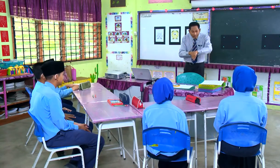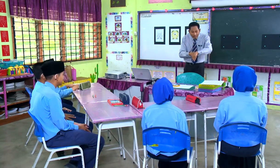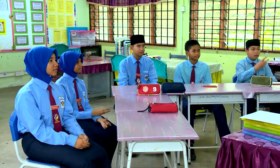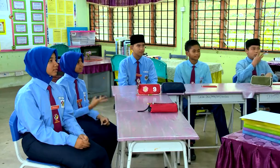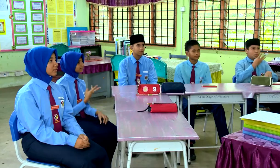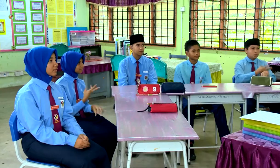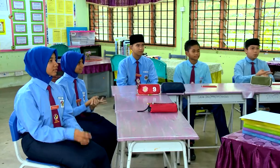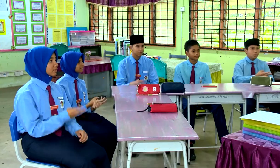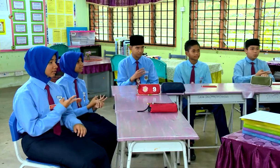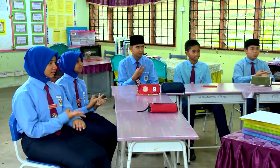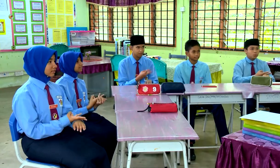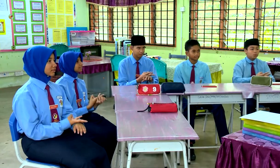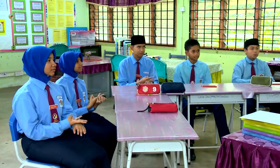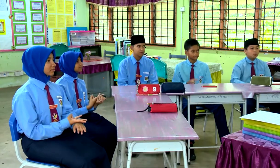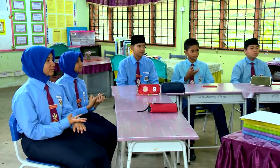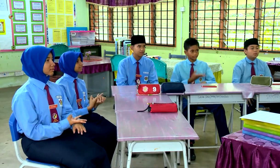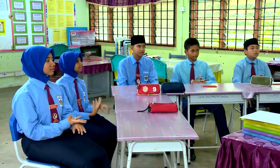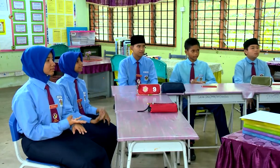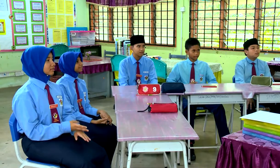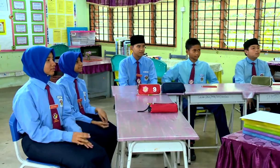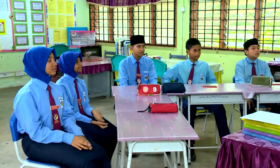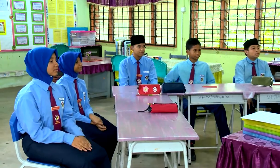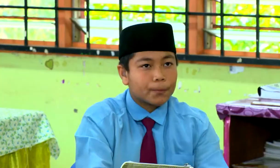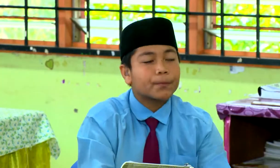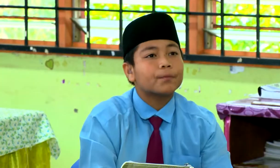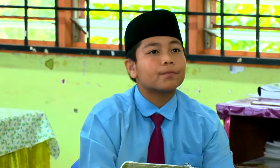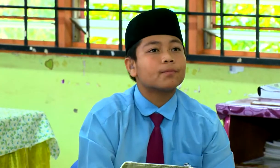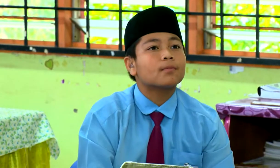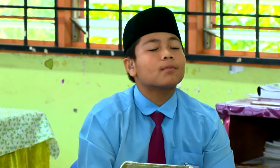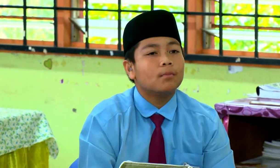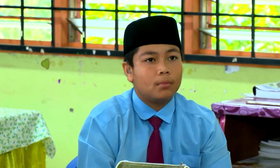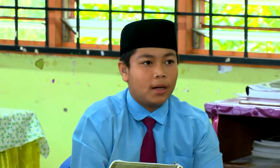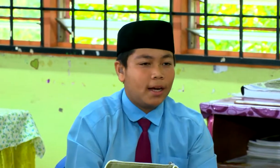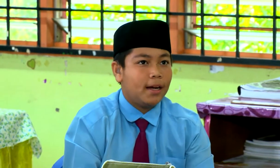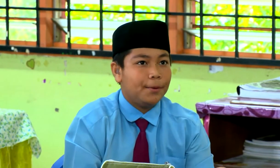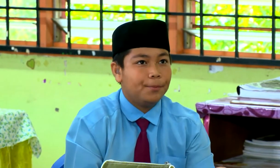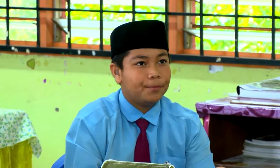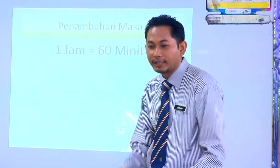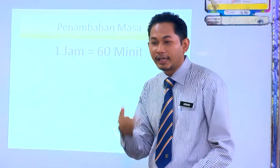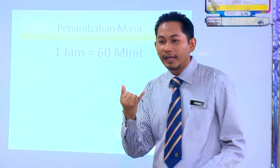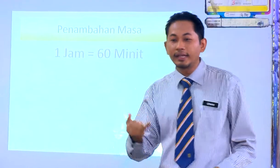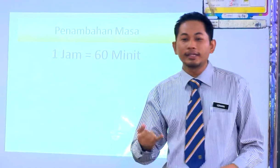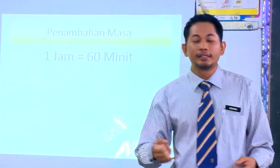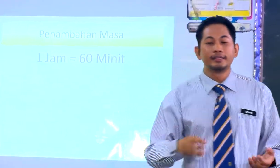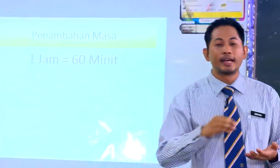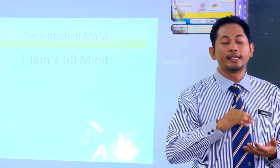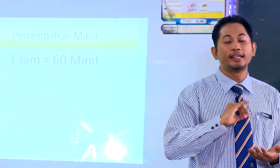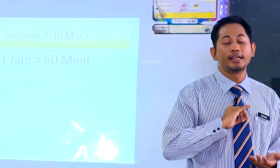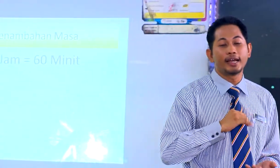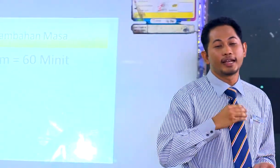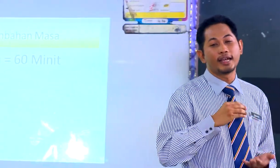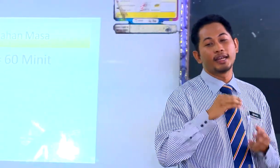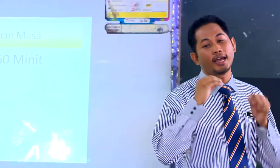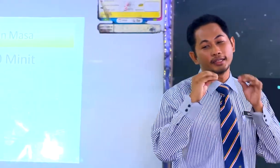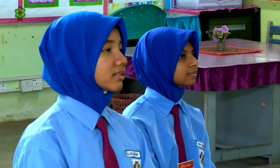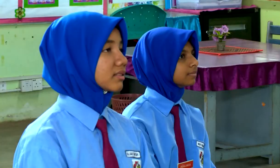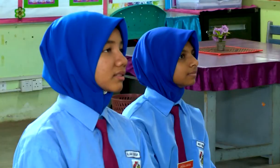masa dan waktu. Waktu. Faham tak? Faham. Sekarang ni saya akan ajar awak